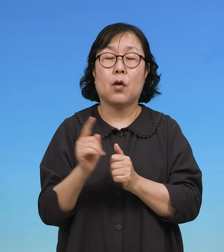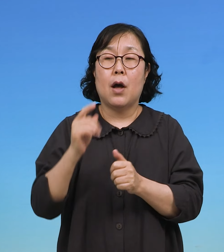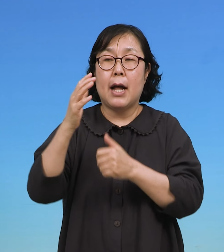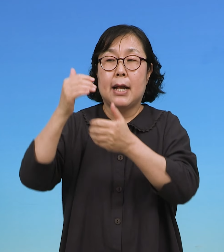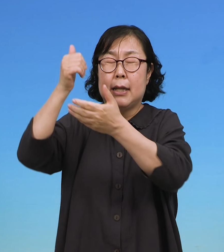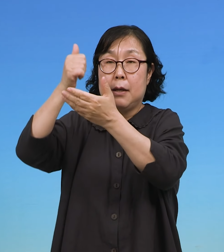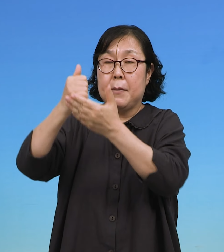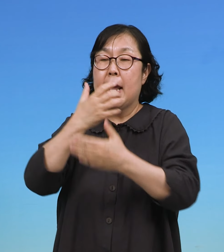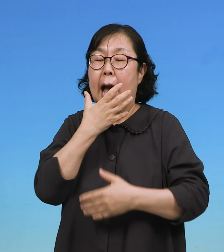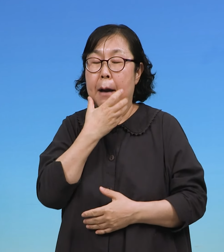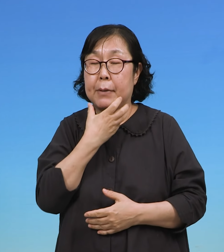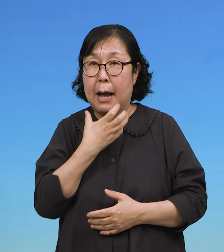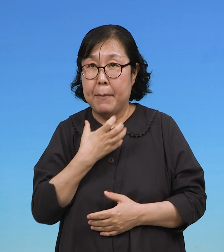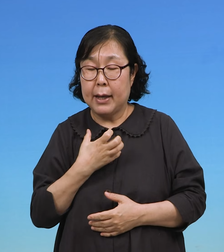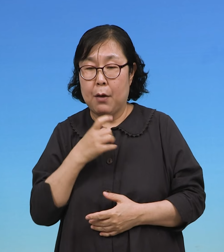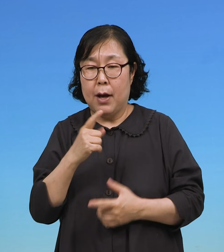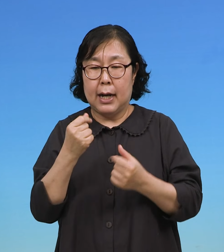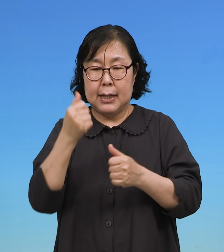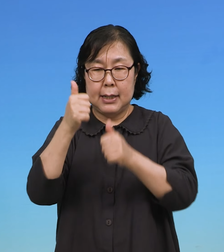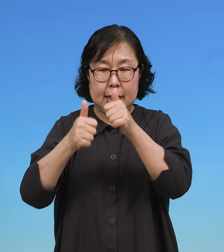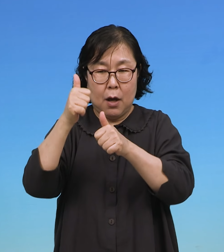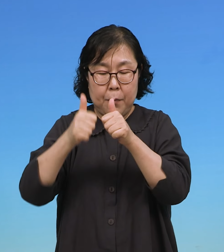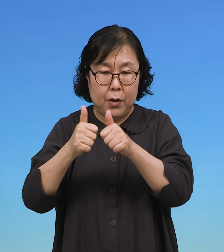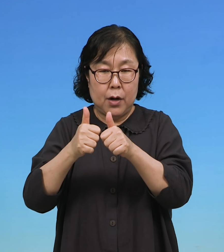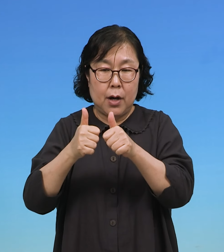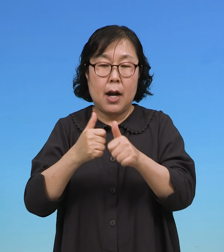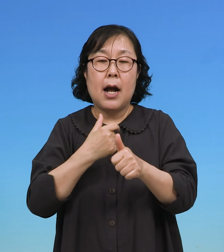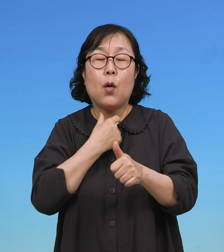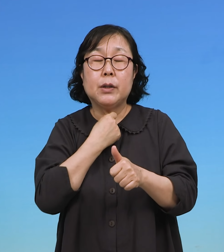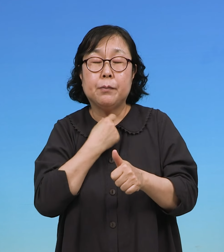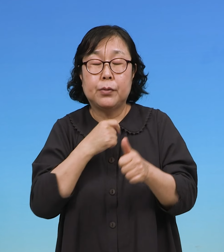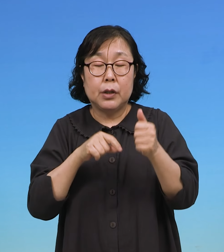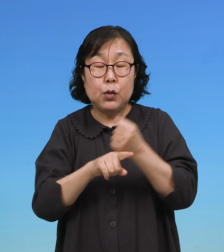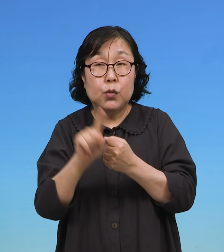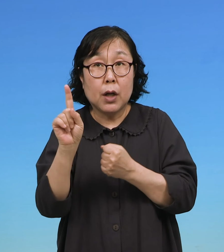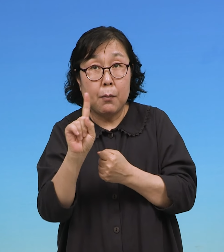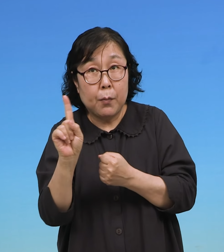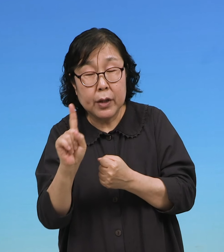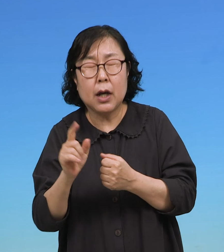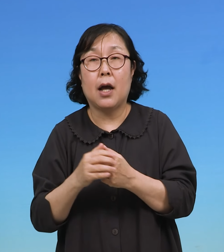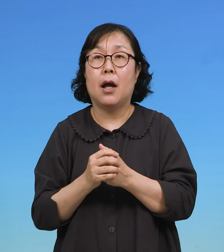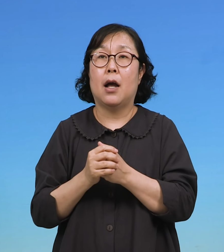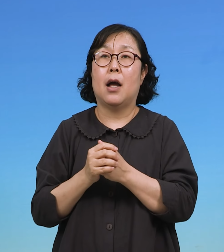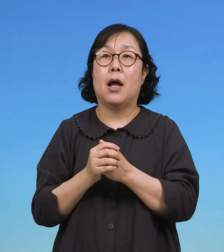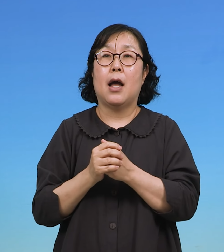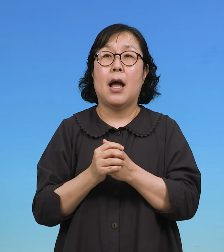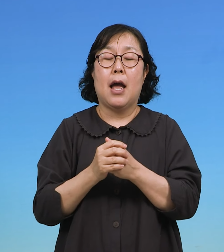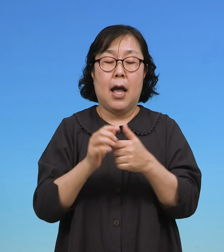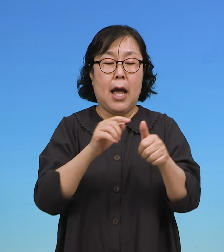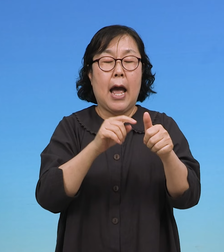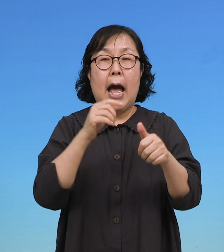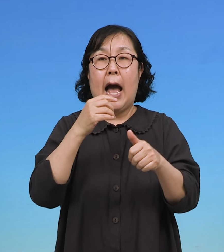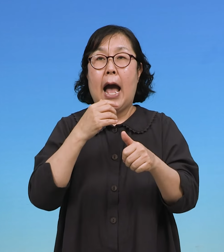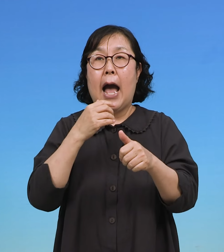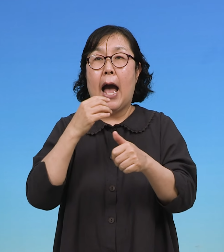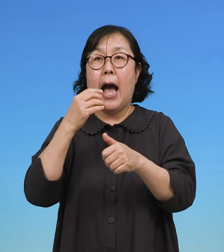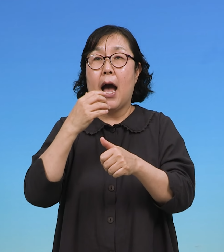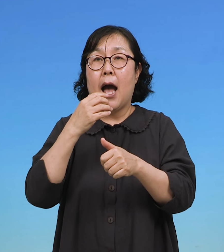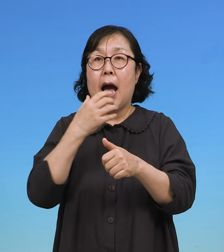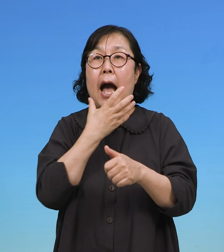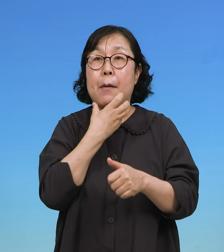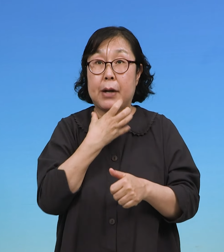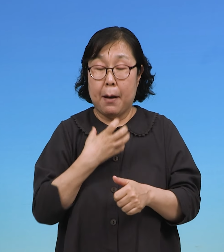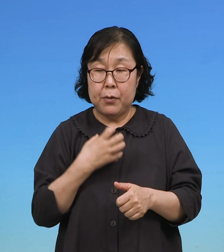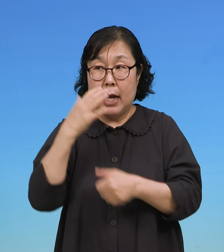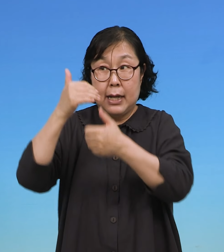테스트를 하셔야만 되는 궁극적인 뚜렷한 이유가 뭡니까? 아브라함은 하나님께서 복의 통로로 그를